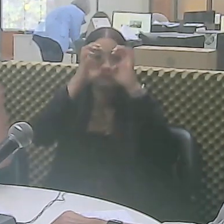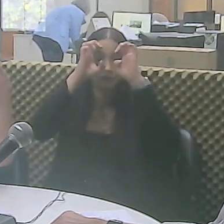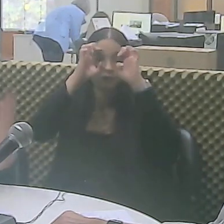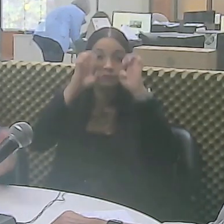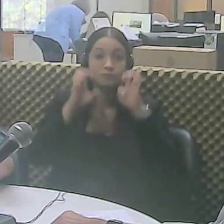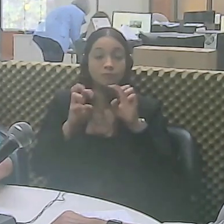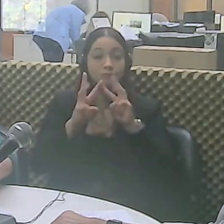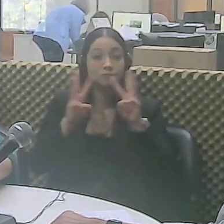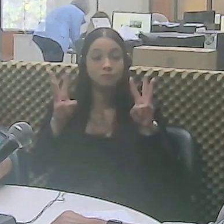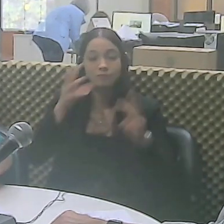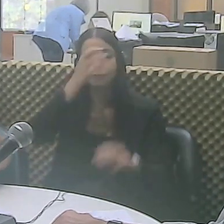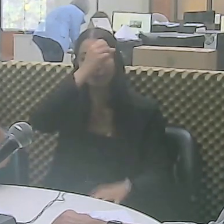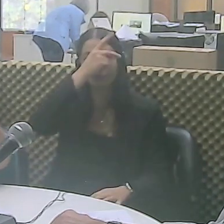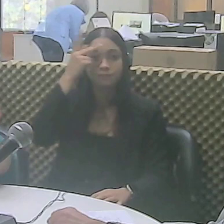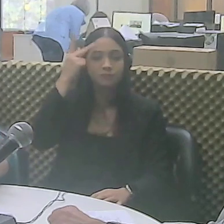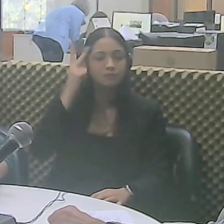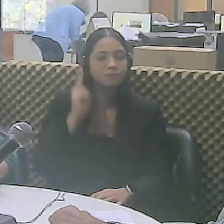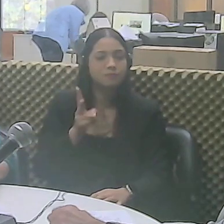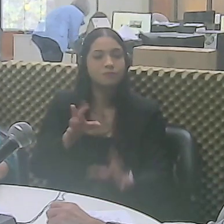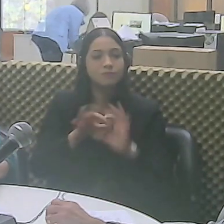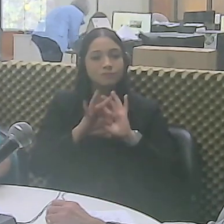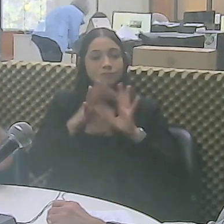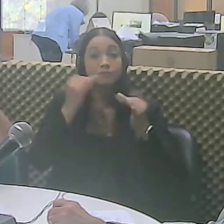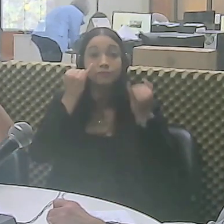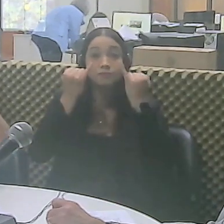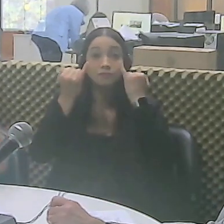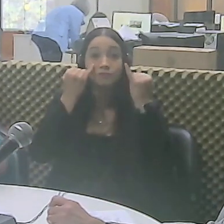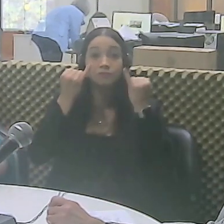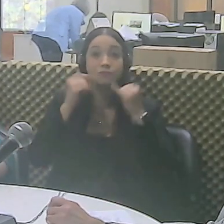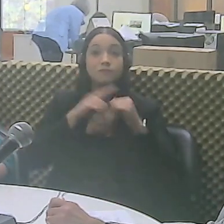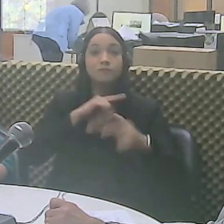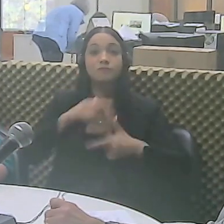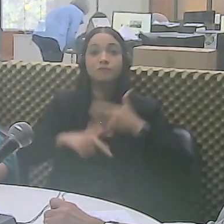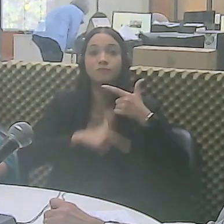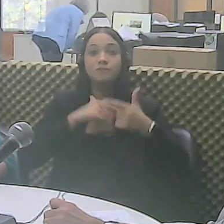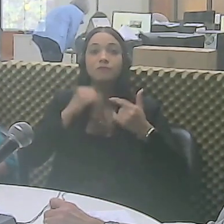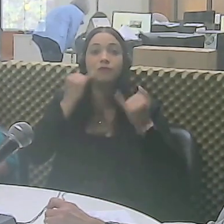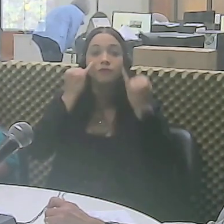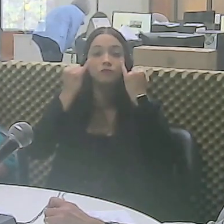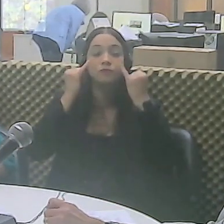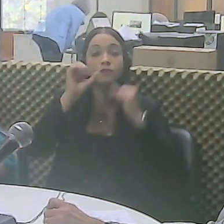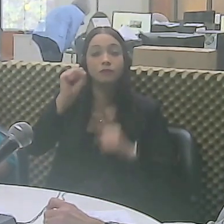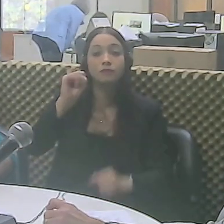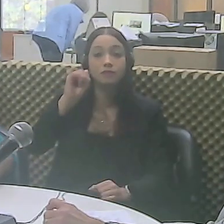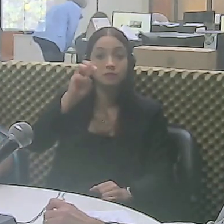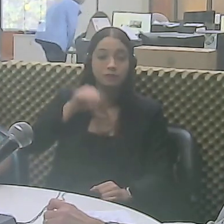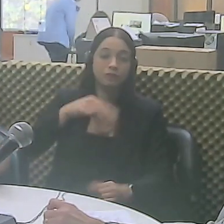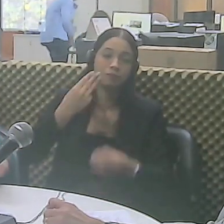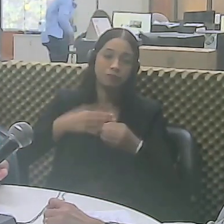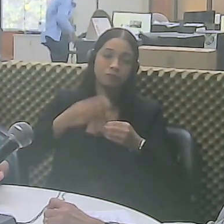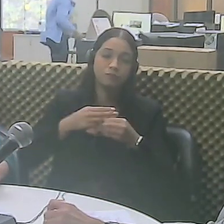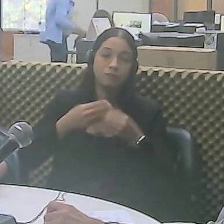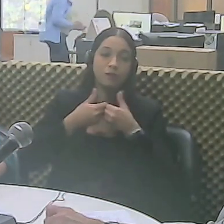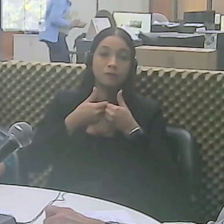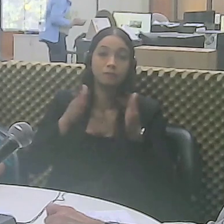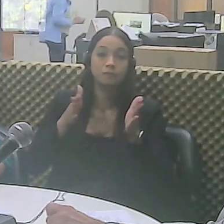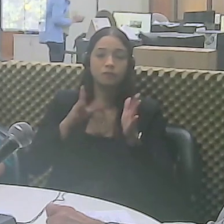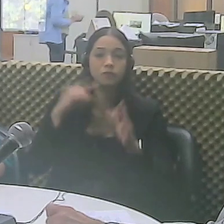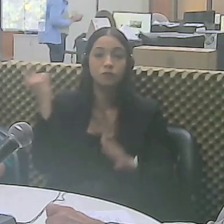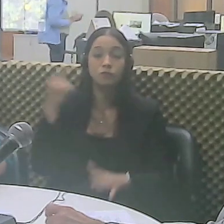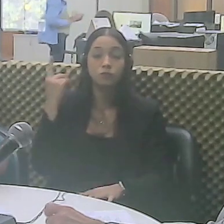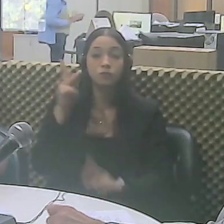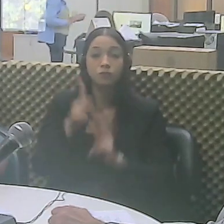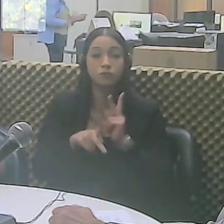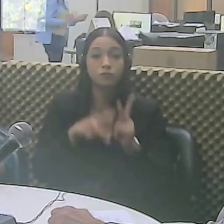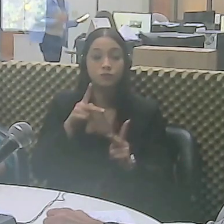no portal da Prefeitura, a gente sempre disponibiliza informações, tem o Serviço de Informação Municipal, sim, que é um canal aberto para toda a